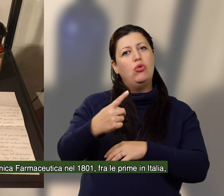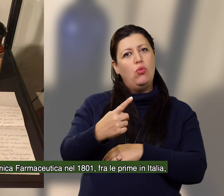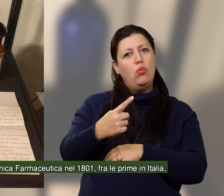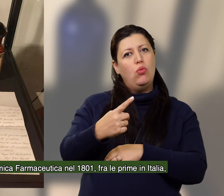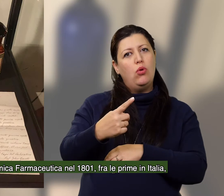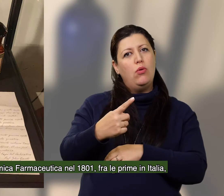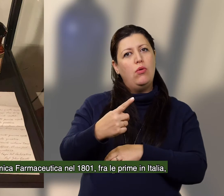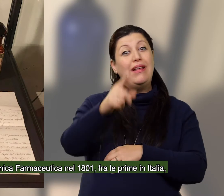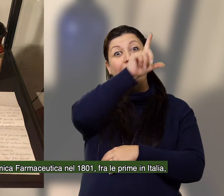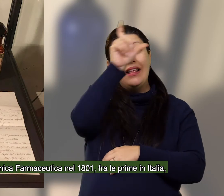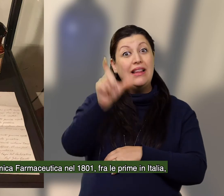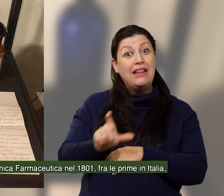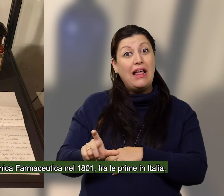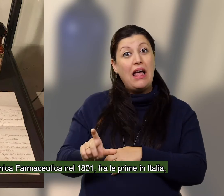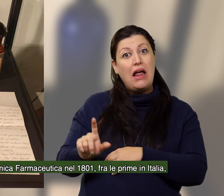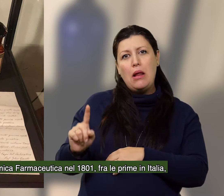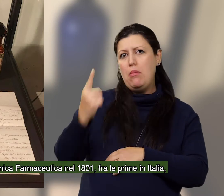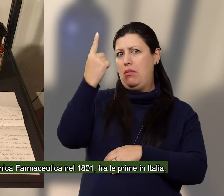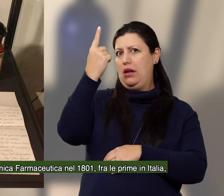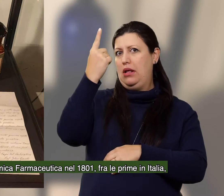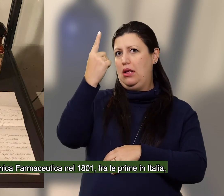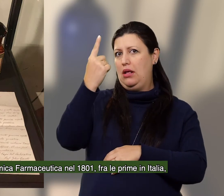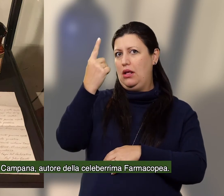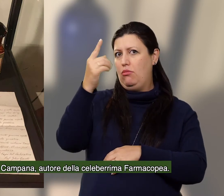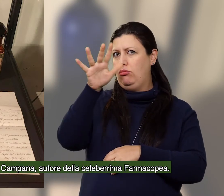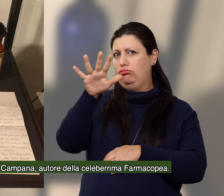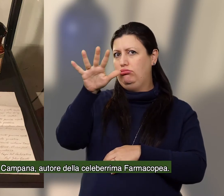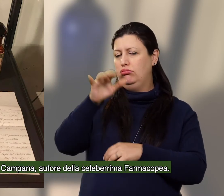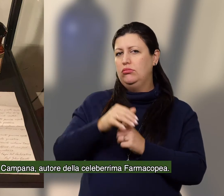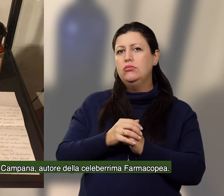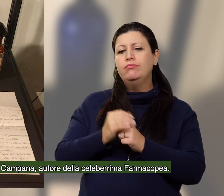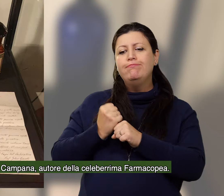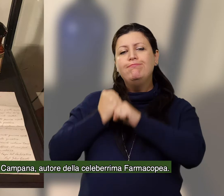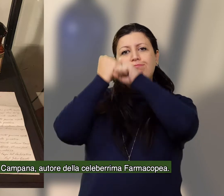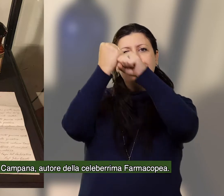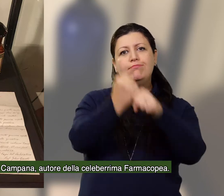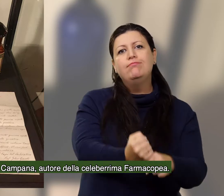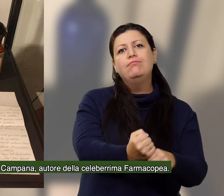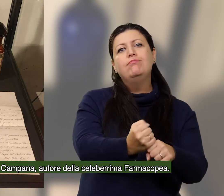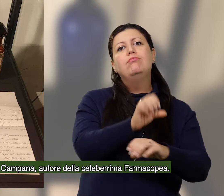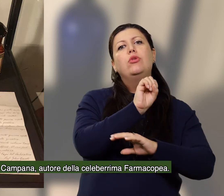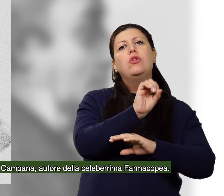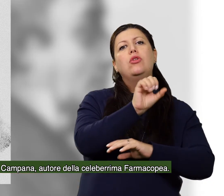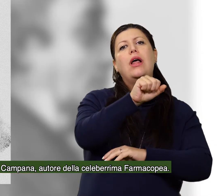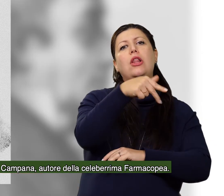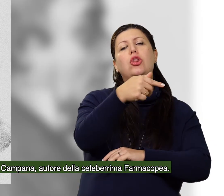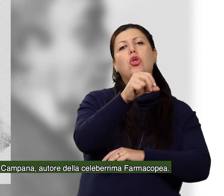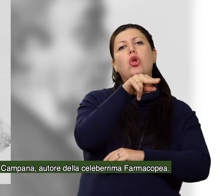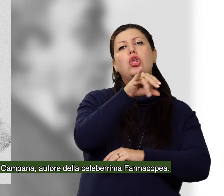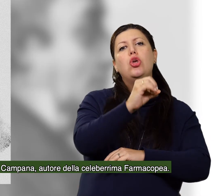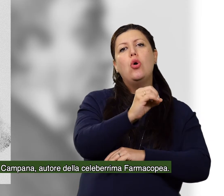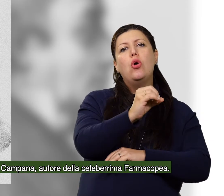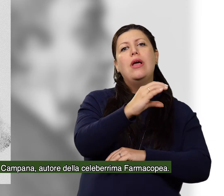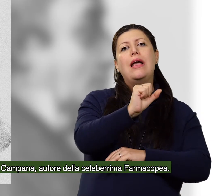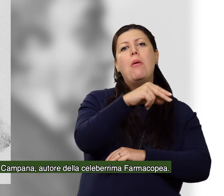fra le prime in italia affidando nell'incarico ad antonio campana